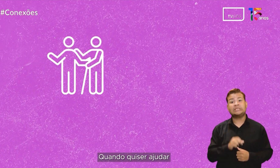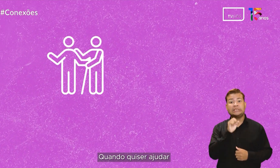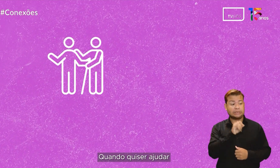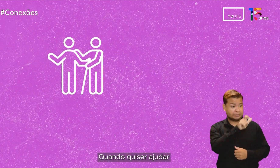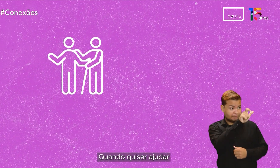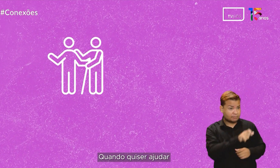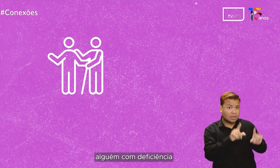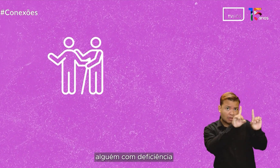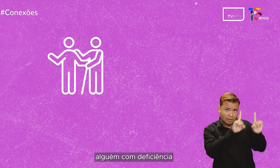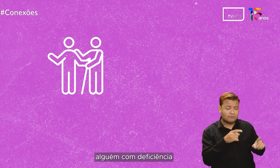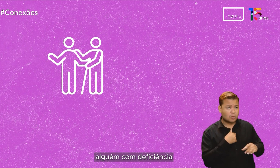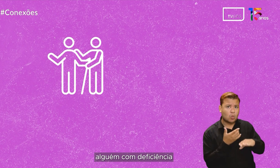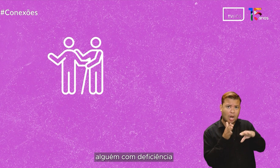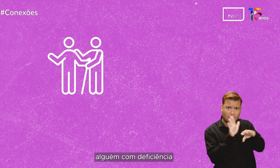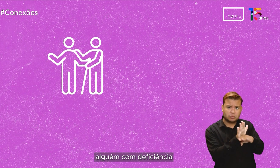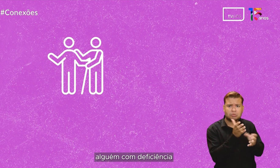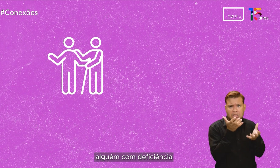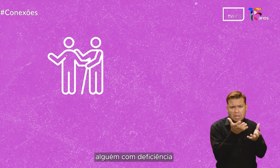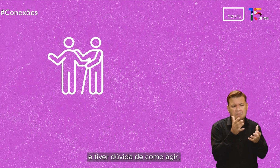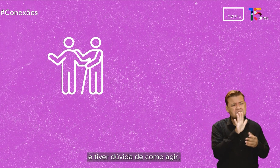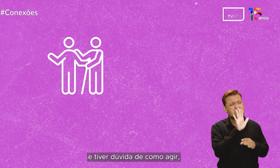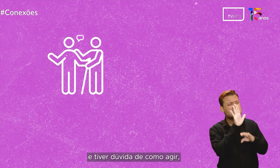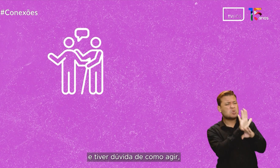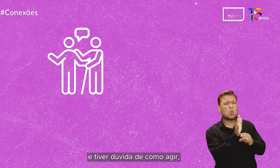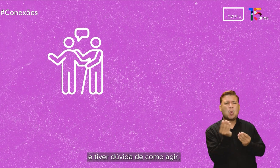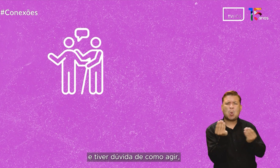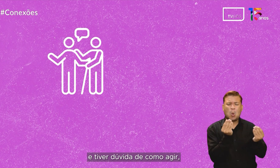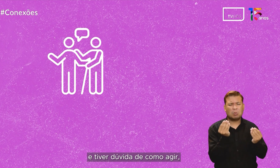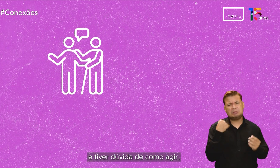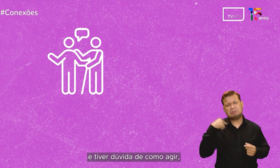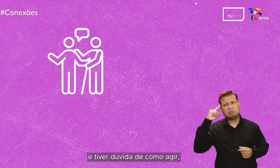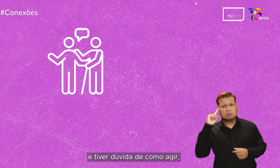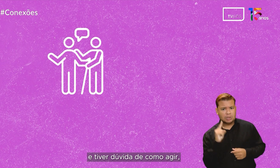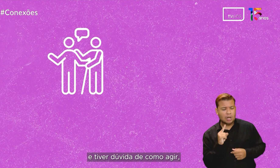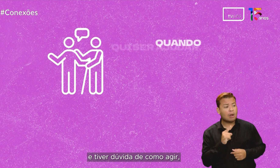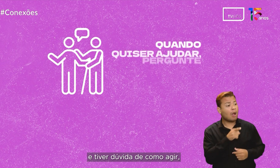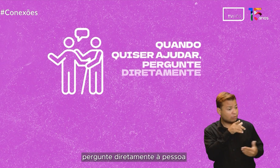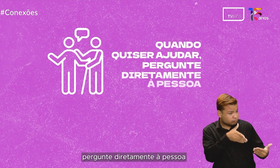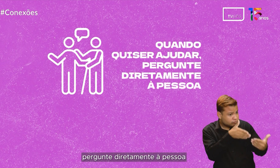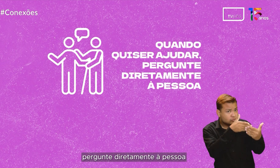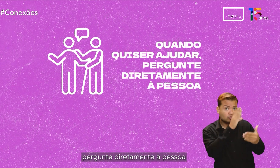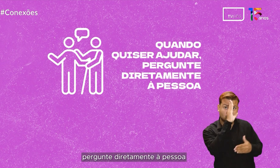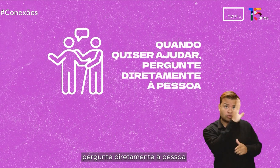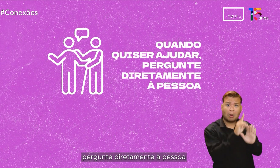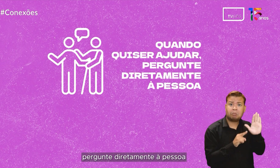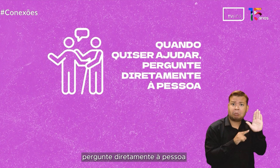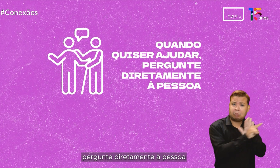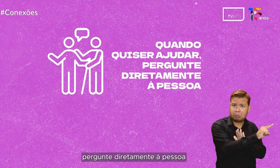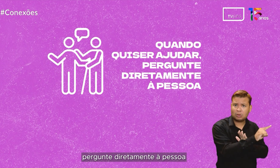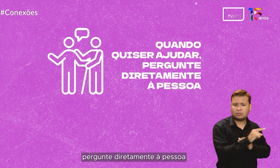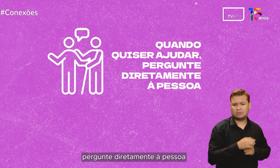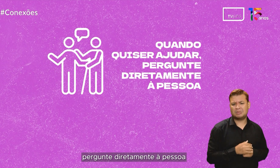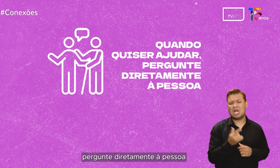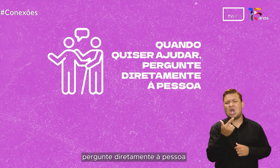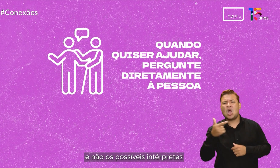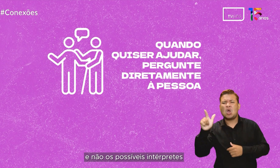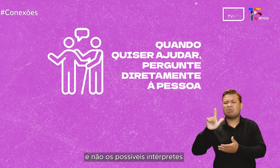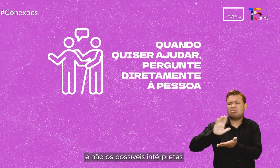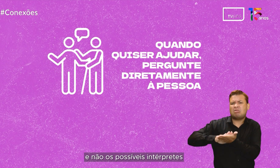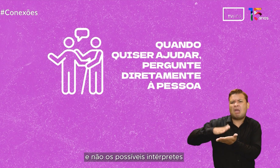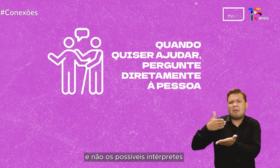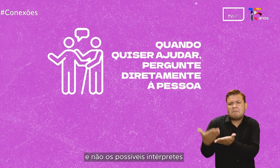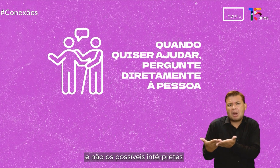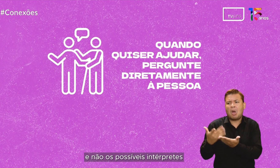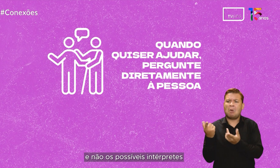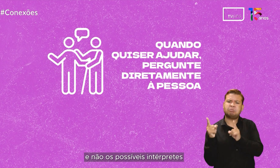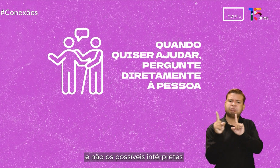Quando quiser ajudar alguém com deficiência e tiver dúvida de como agir, pergunte diretamente à pessoa e não